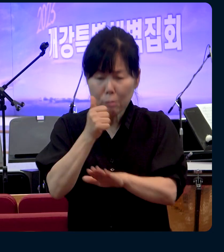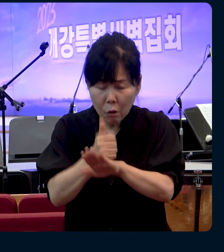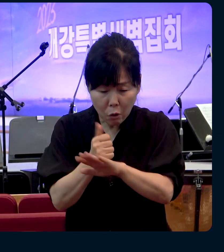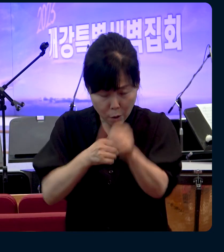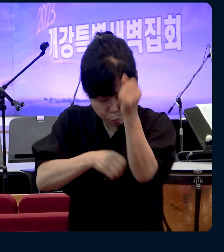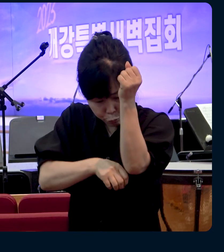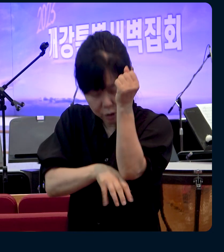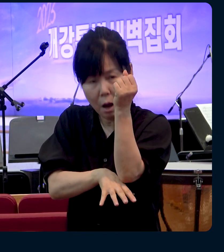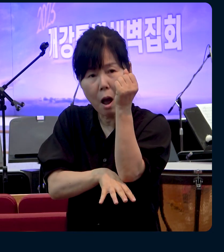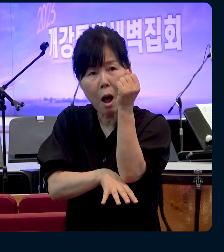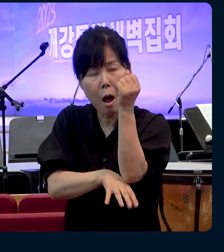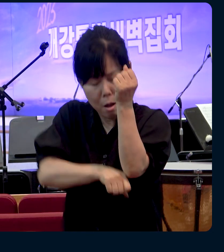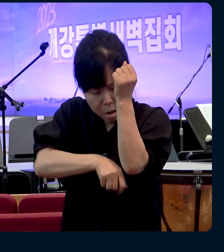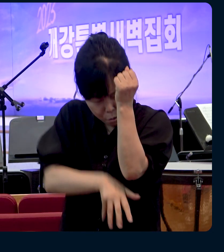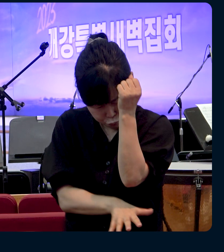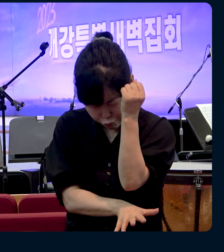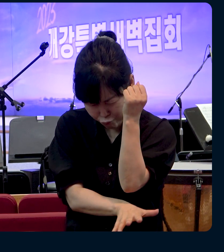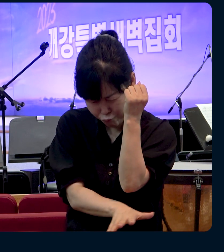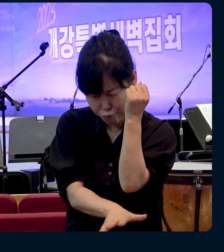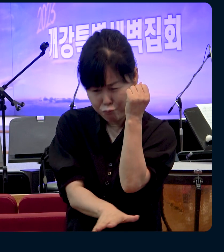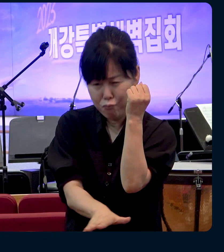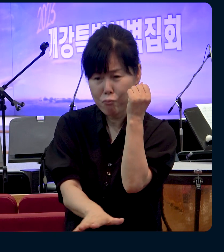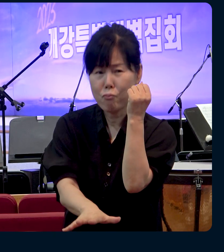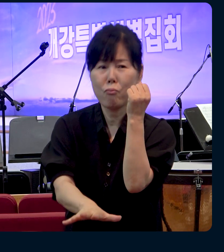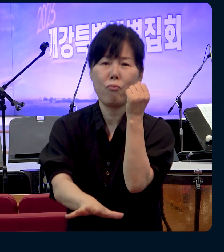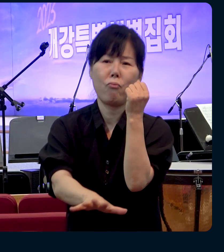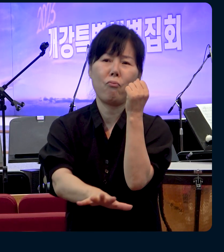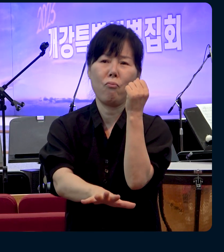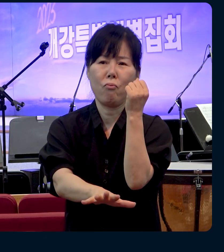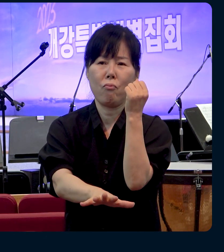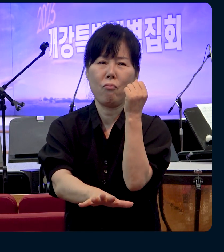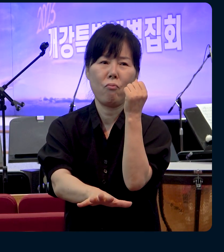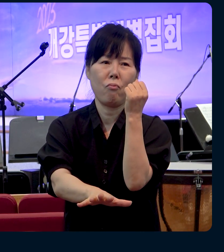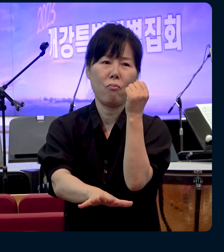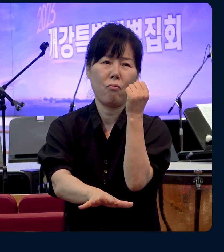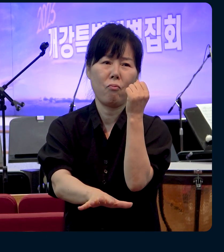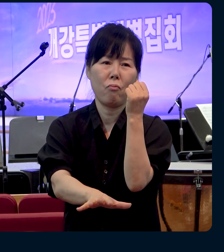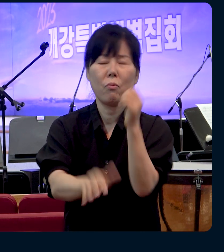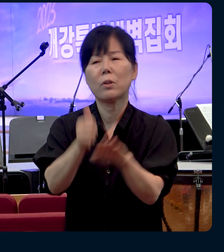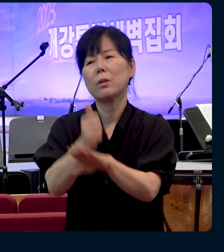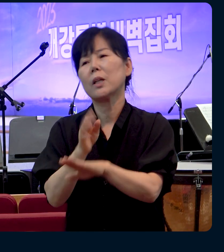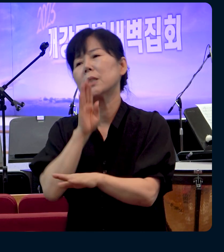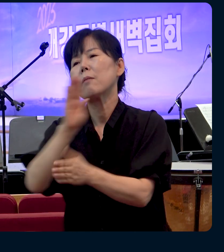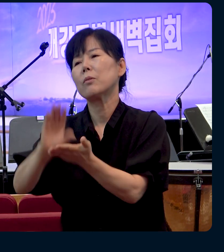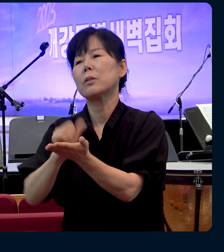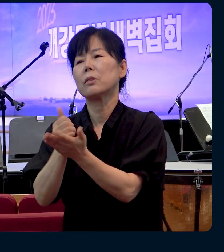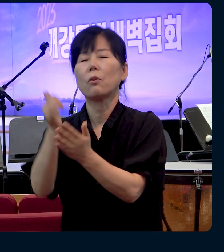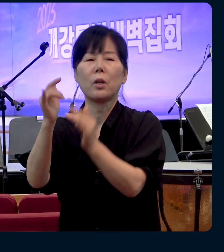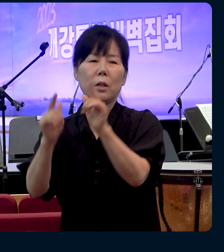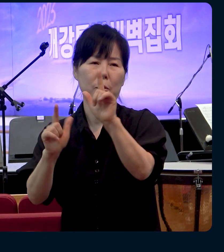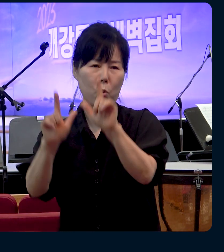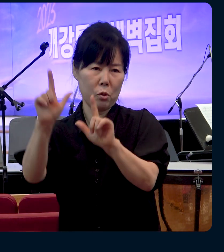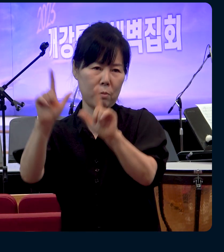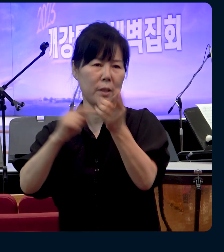그 뿌리가 그러니까 말이죠, 깊어요. 그게 참된 그리스도인이에요.